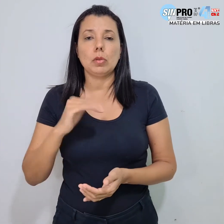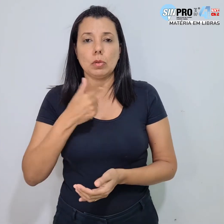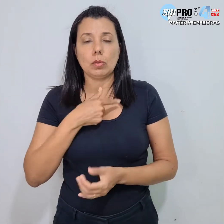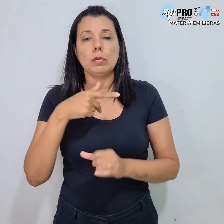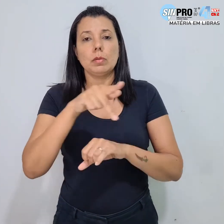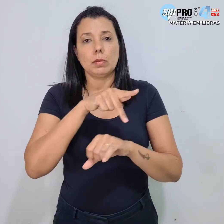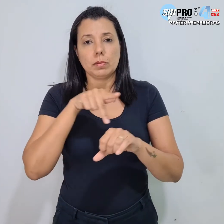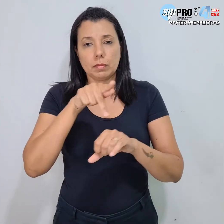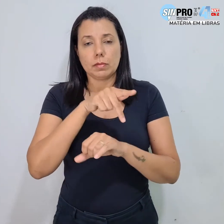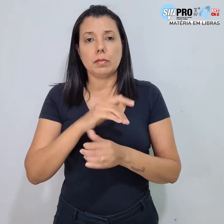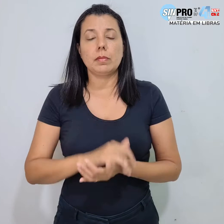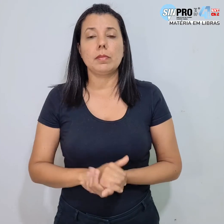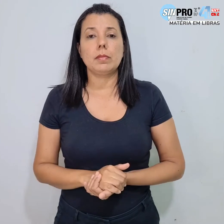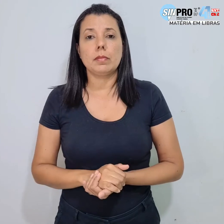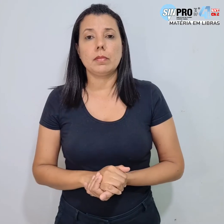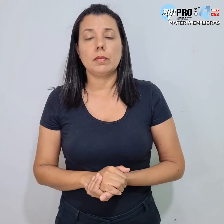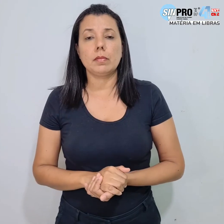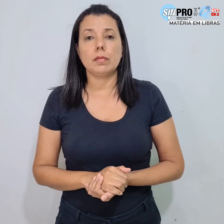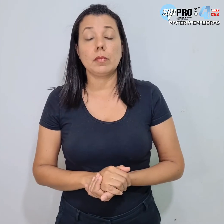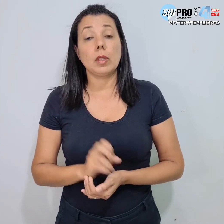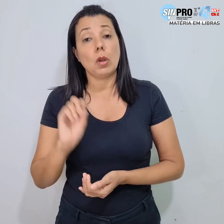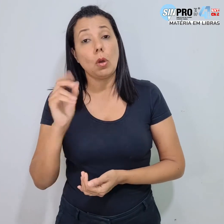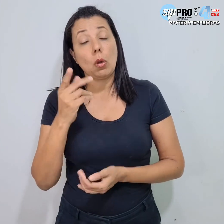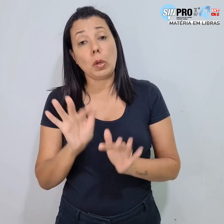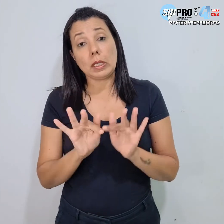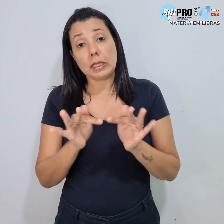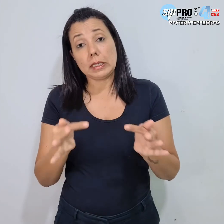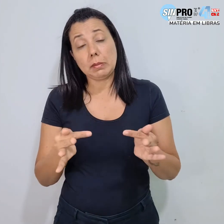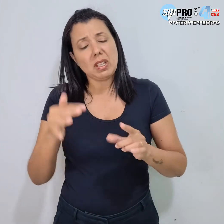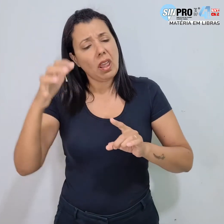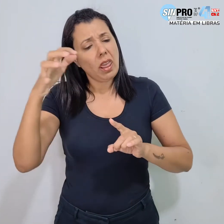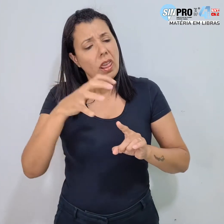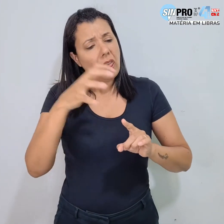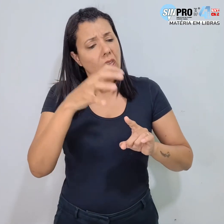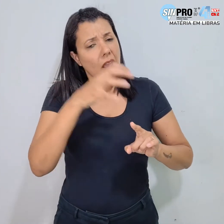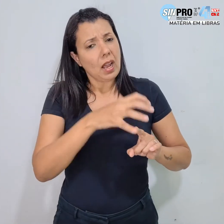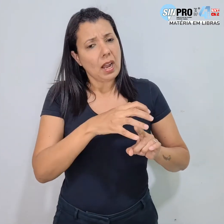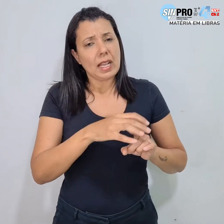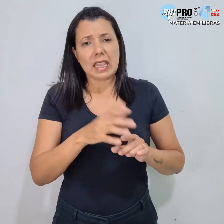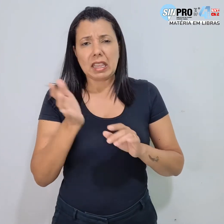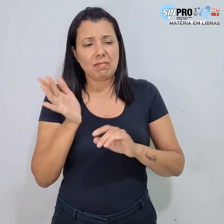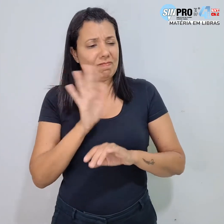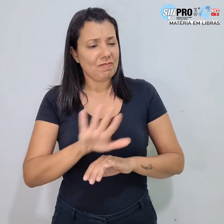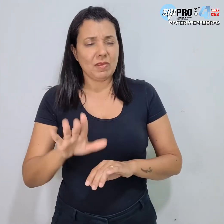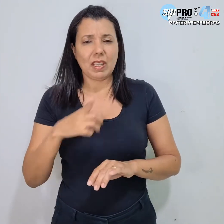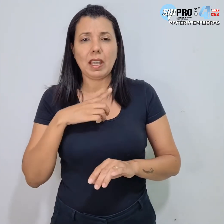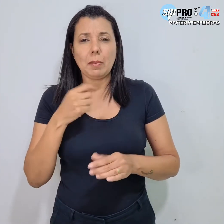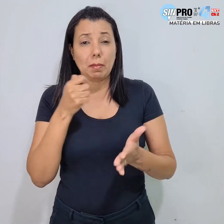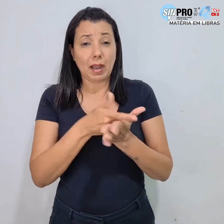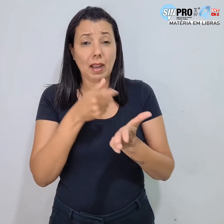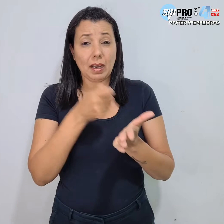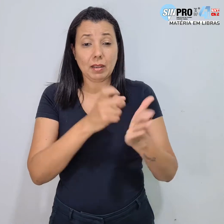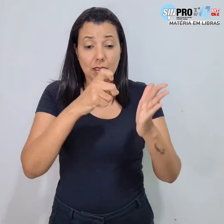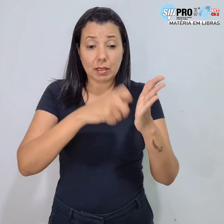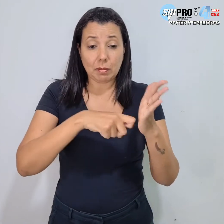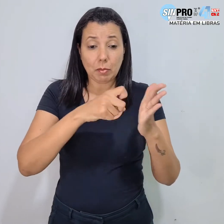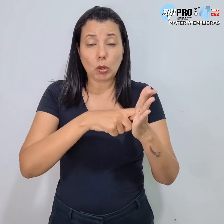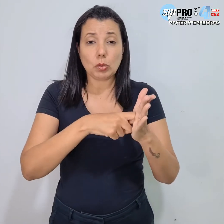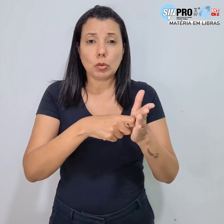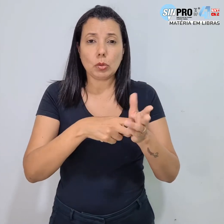desmedidos em nosso país, ou simplesmente atacar a sonegação fiscal e